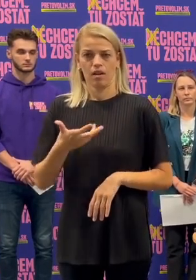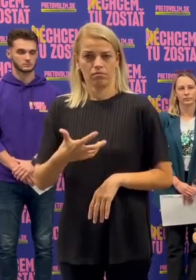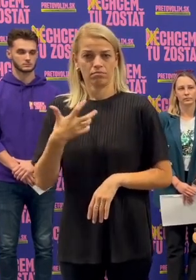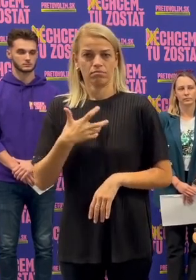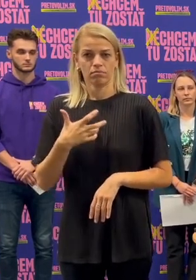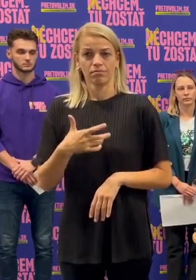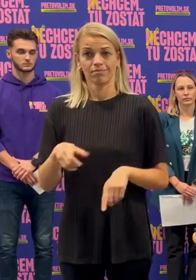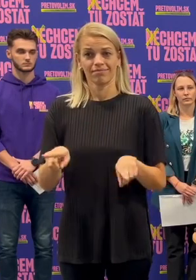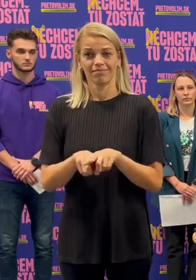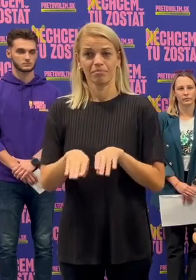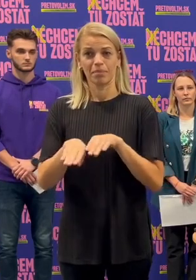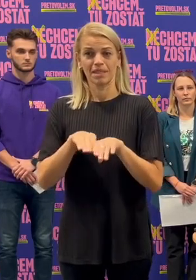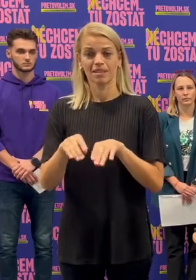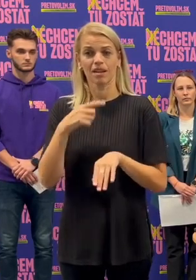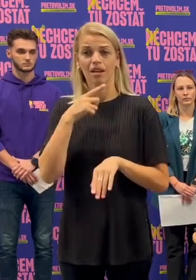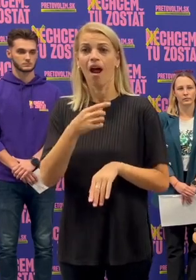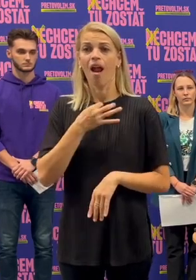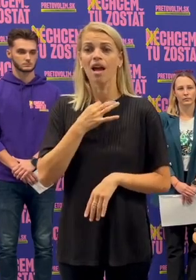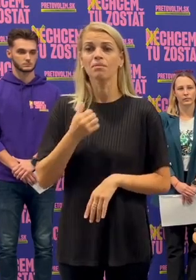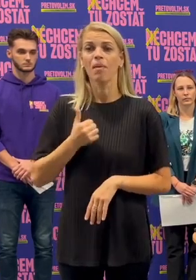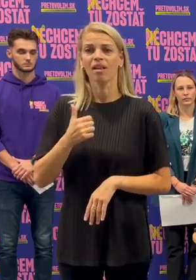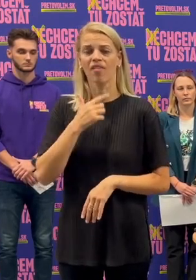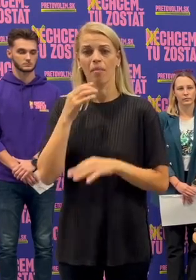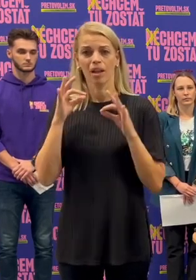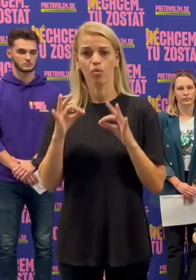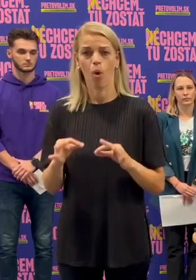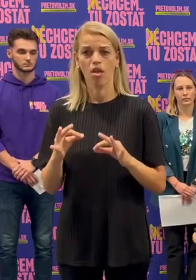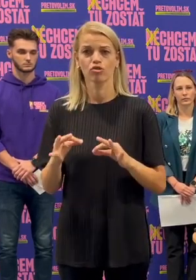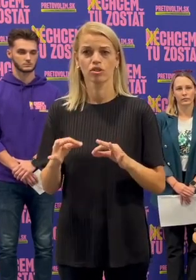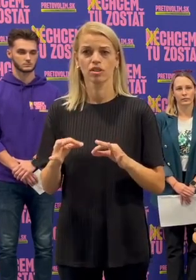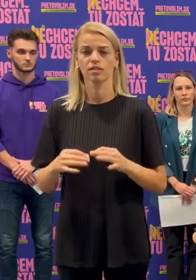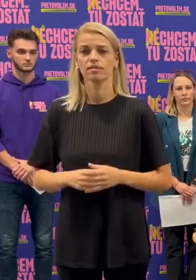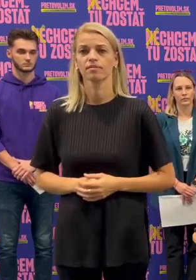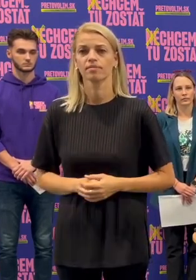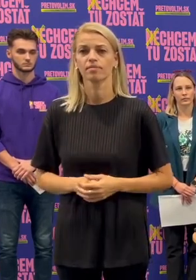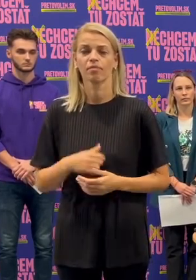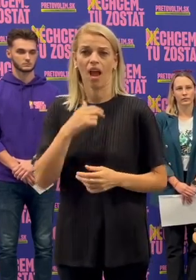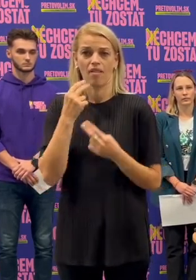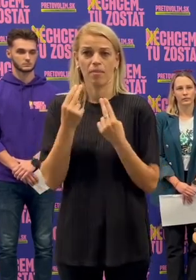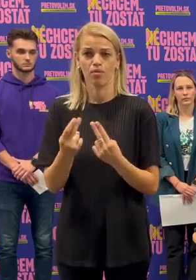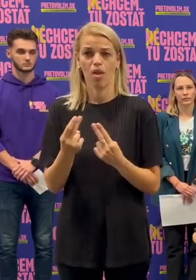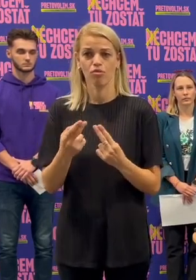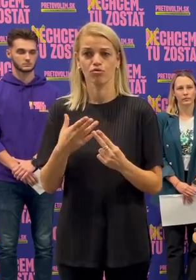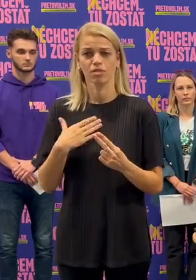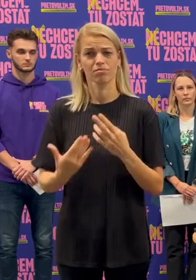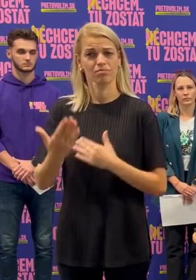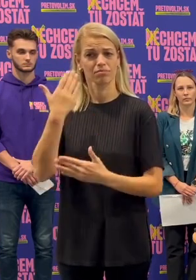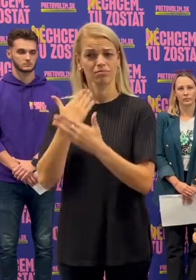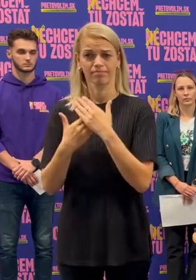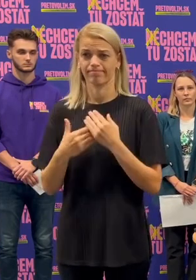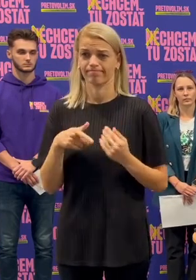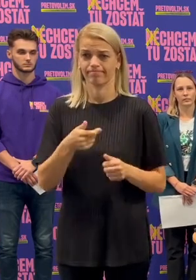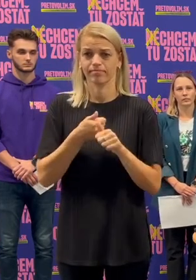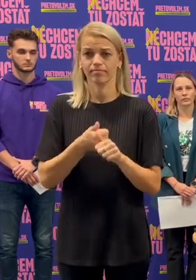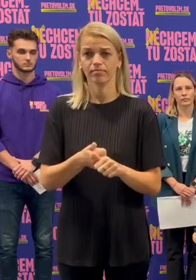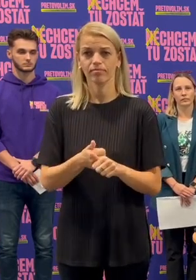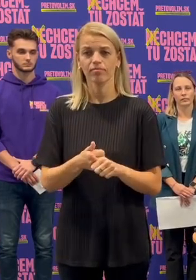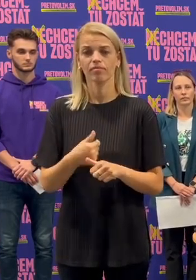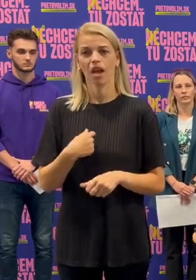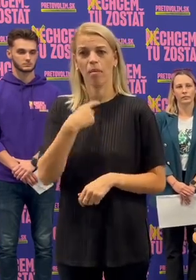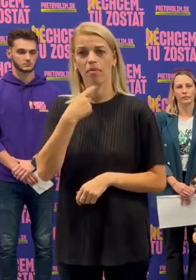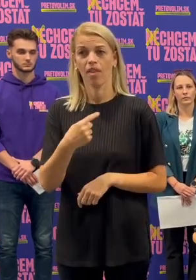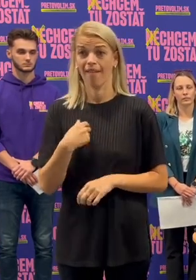povedal pán minister, ten hlas mladých je veľmi dôležitý a formatívny v momentoch našej histórie. A povedala som si, že ak si teda niekto myslí, že